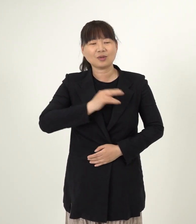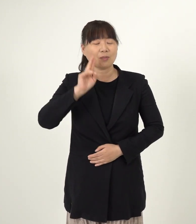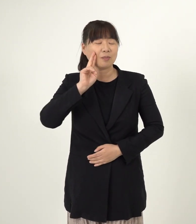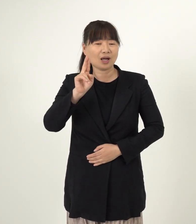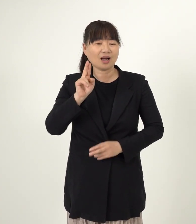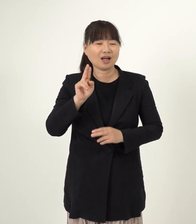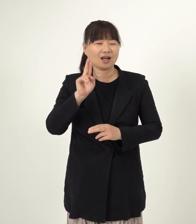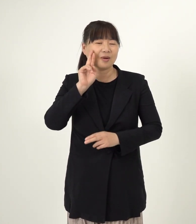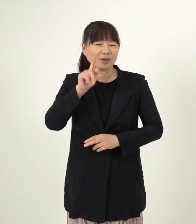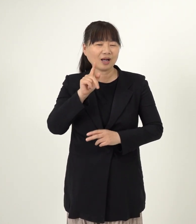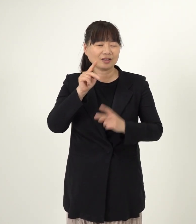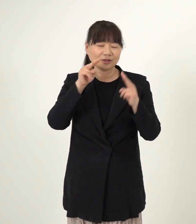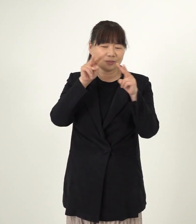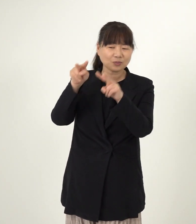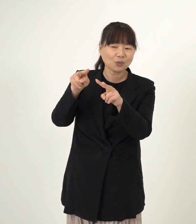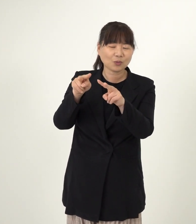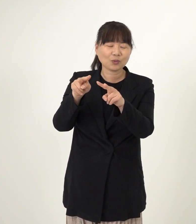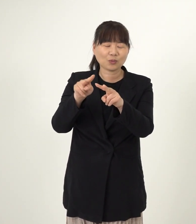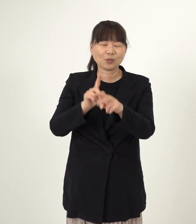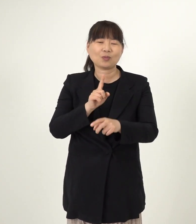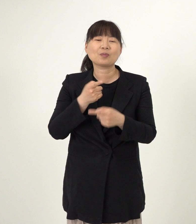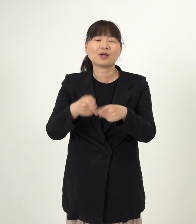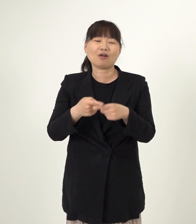향한 표현이었어요.